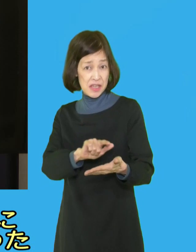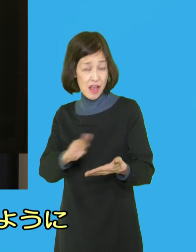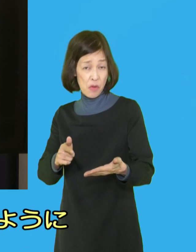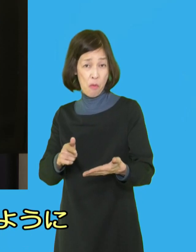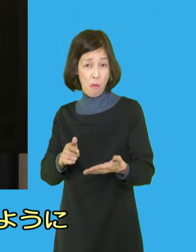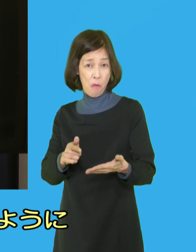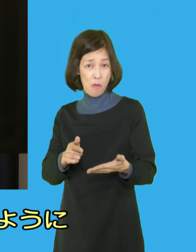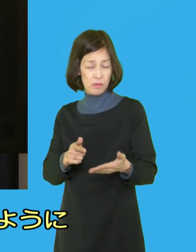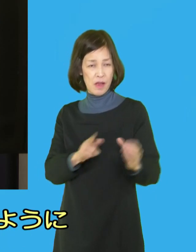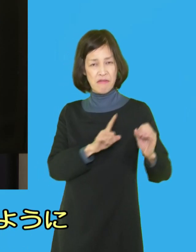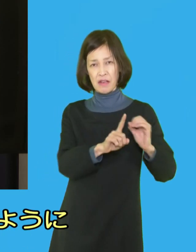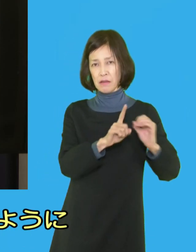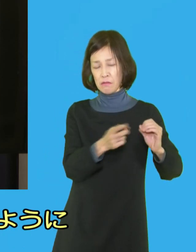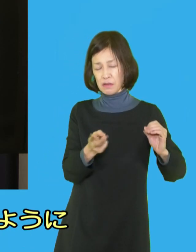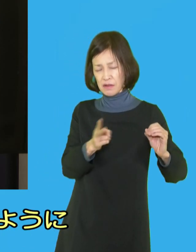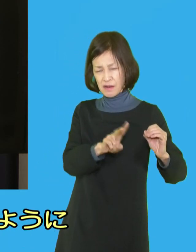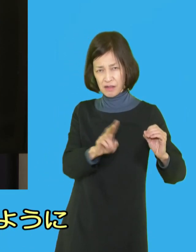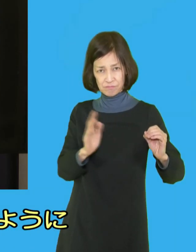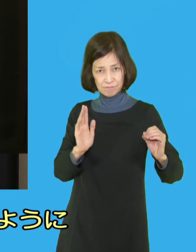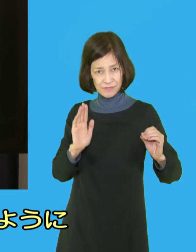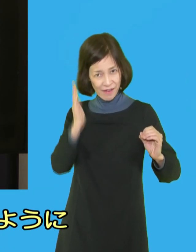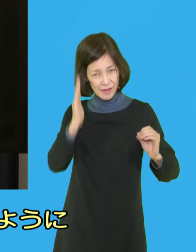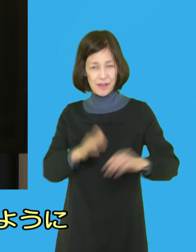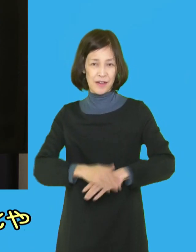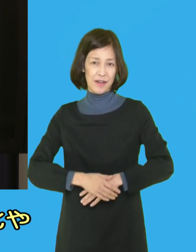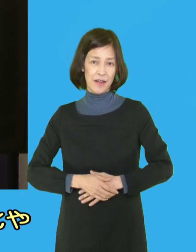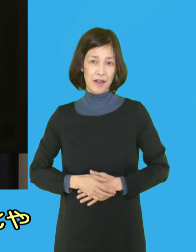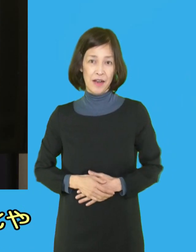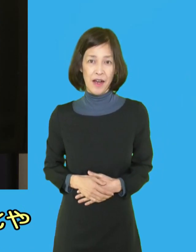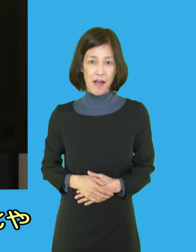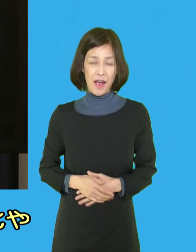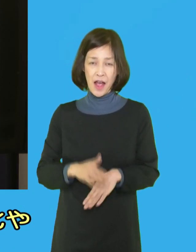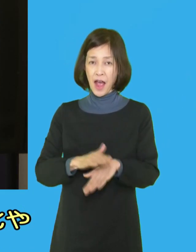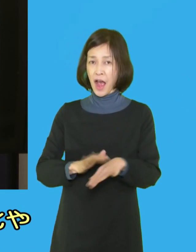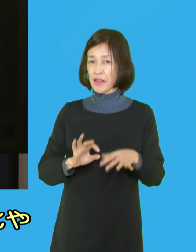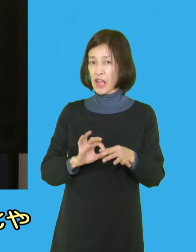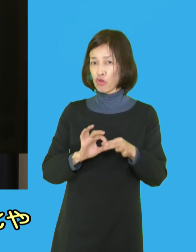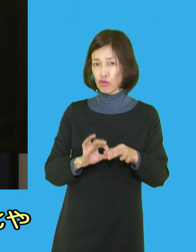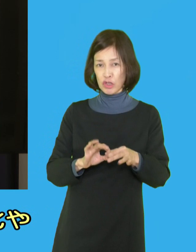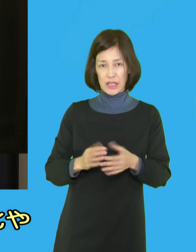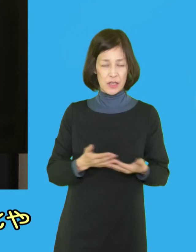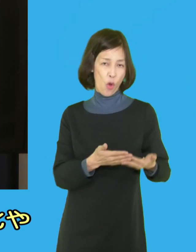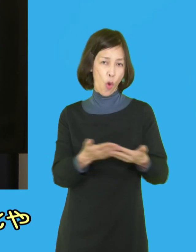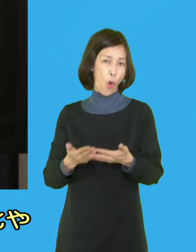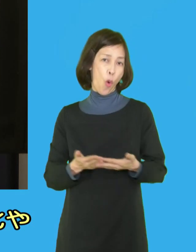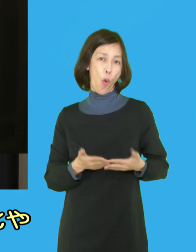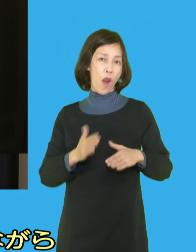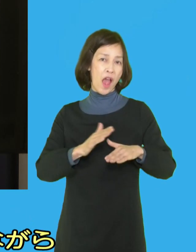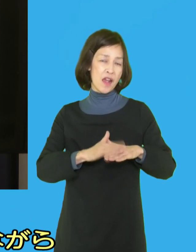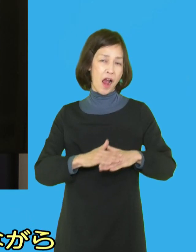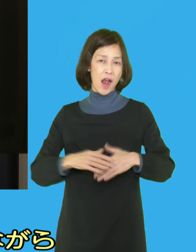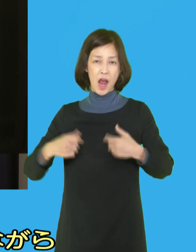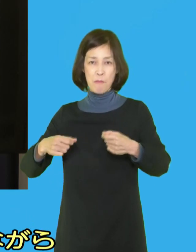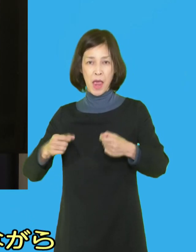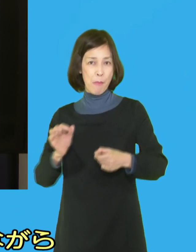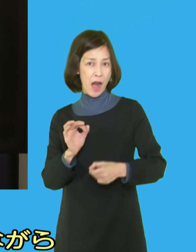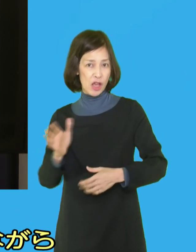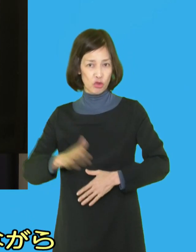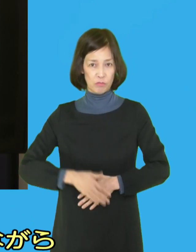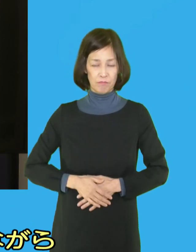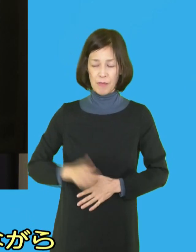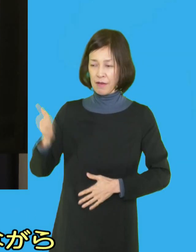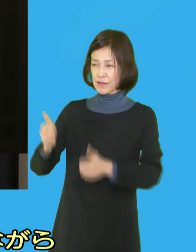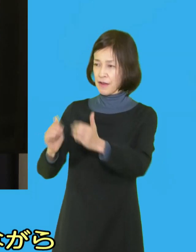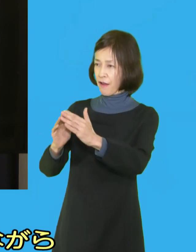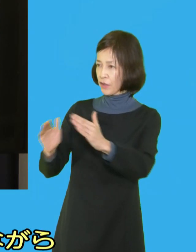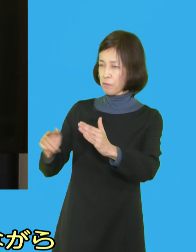り替えられなかったという側面も多くあるように感じていますが、まあ、手続きのオンライン化であったり、まあ、ペーパーレス、まあ、議会の皆さんにも協